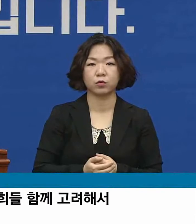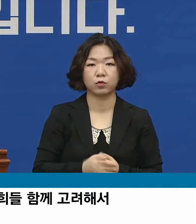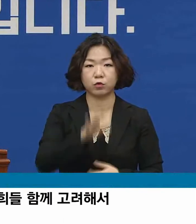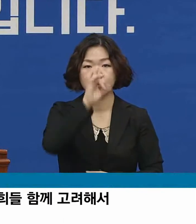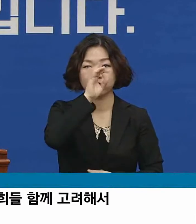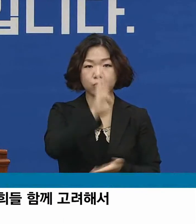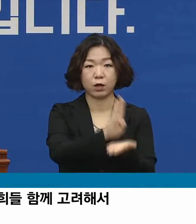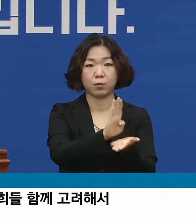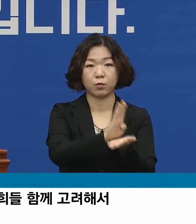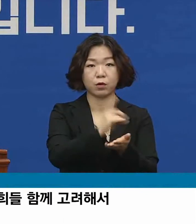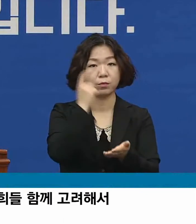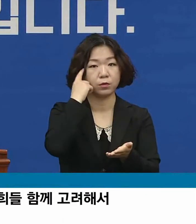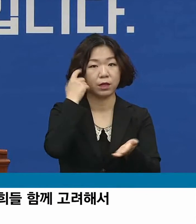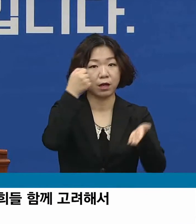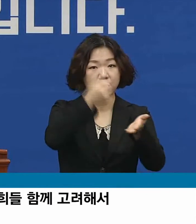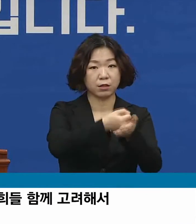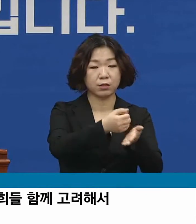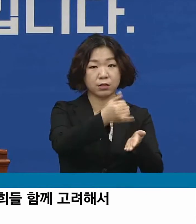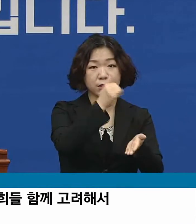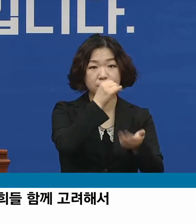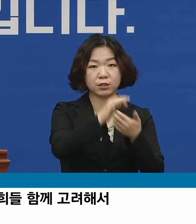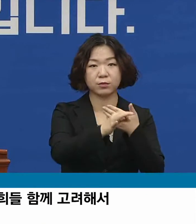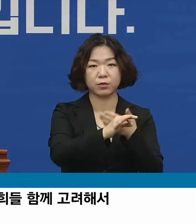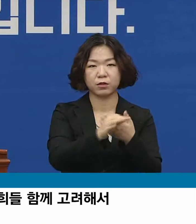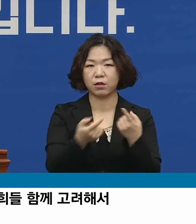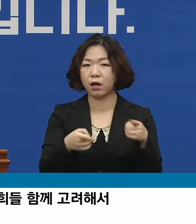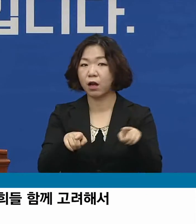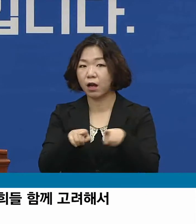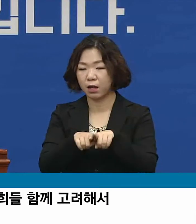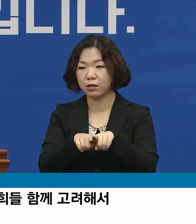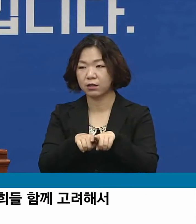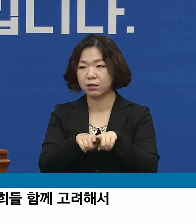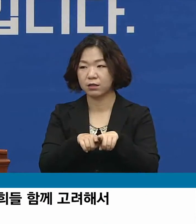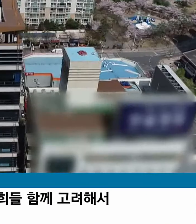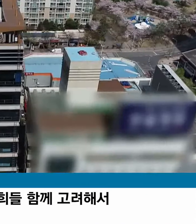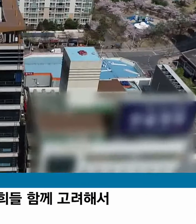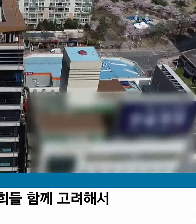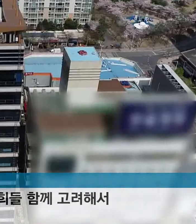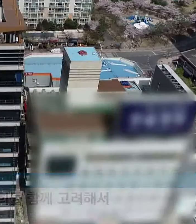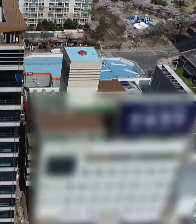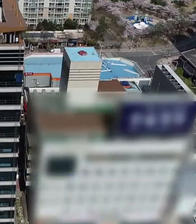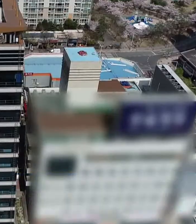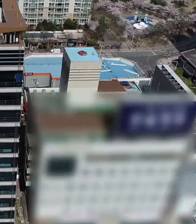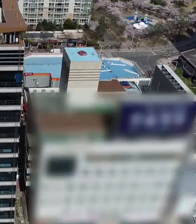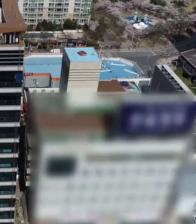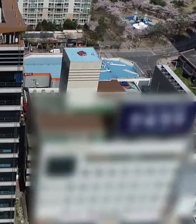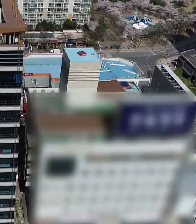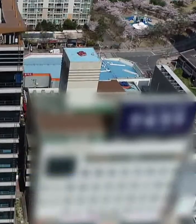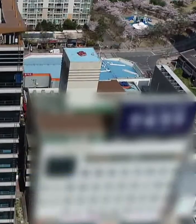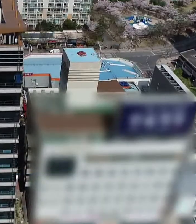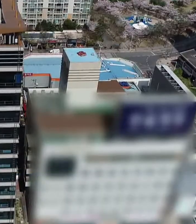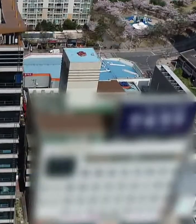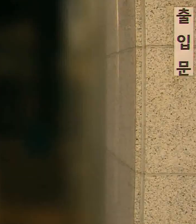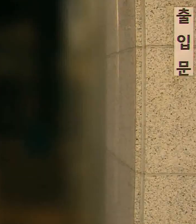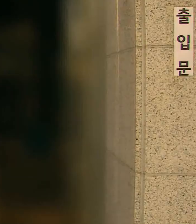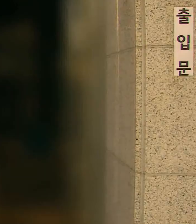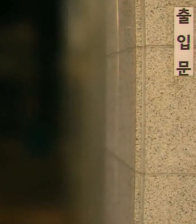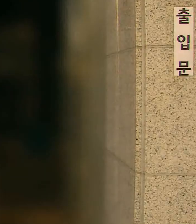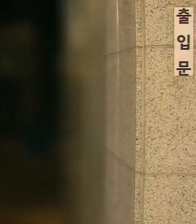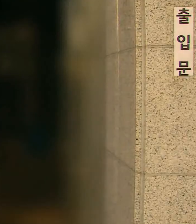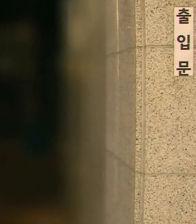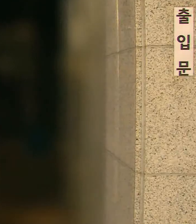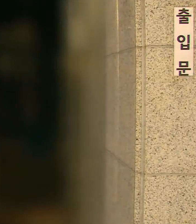반 단 있으며 는 제대를 함께 고려해 있어 대처해 나가도록 하겠습니다 전문가들은 역학조사 결과 종사자가